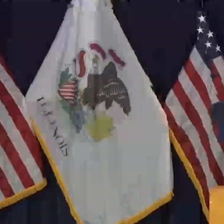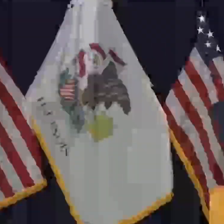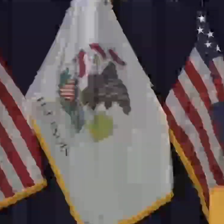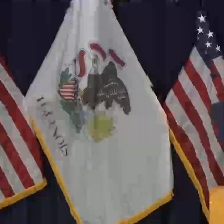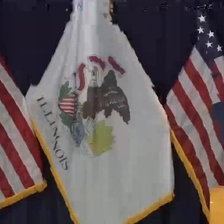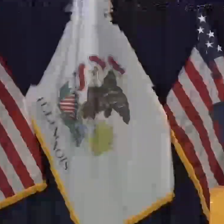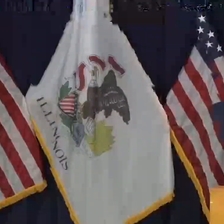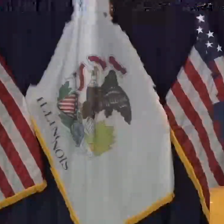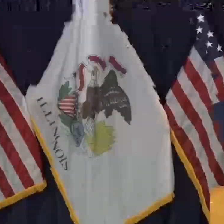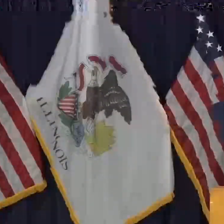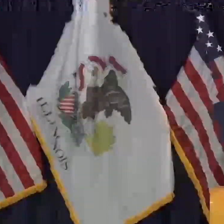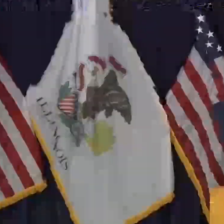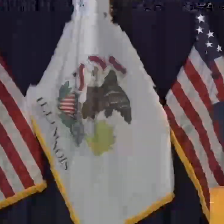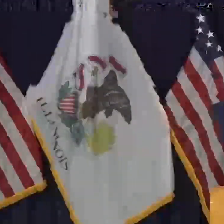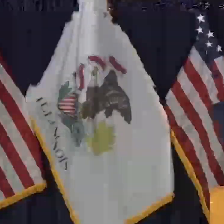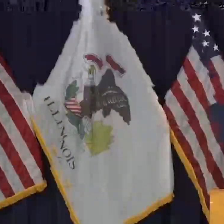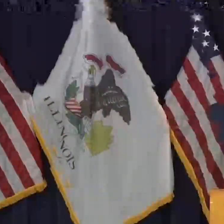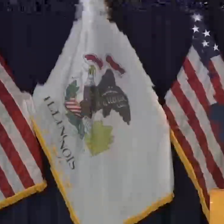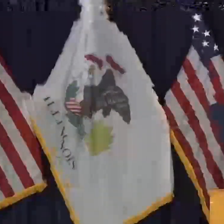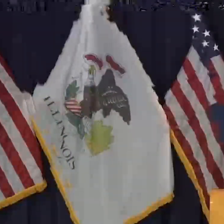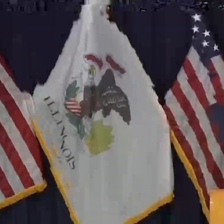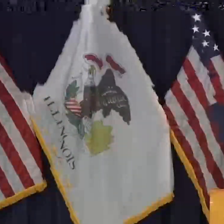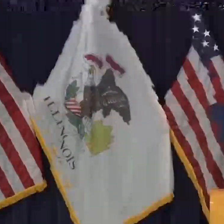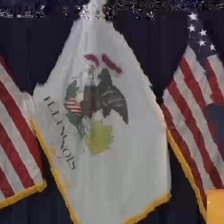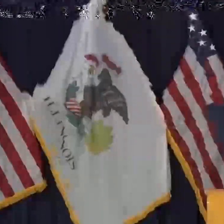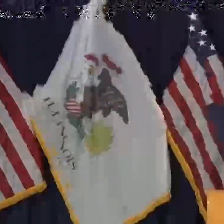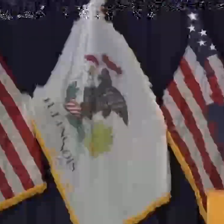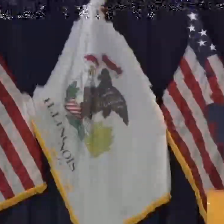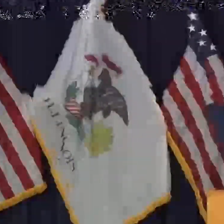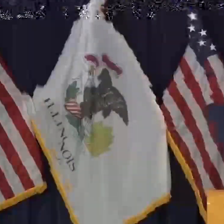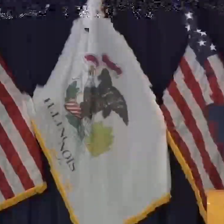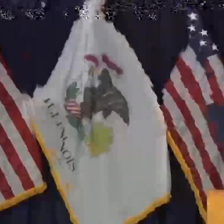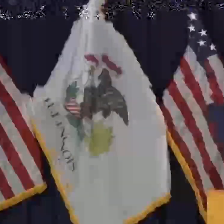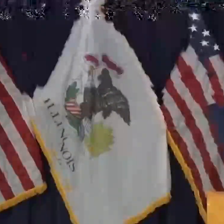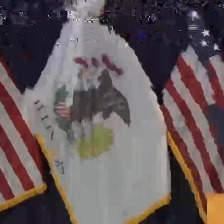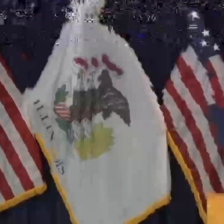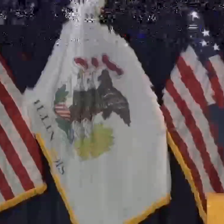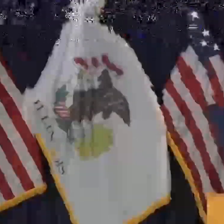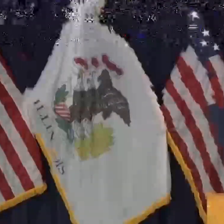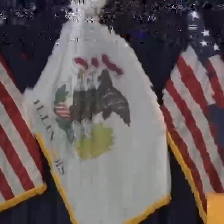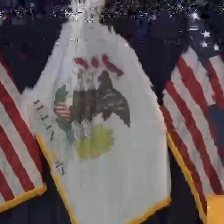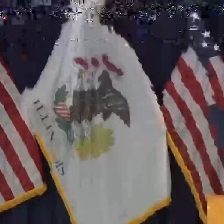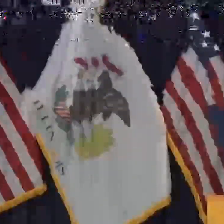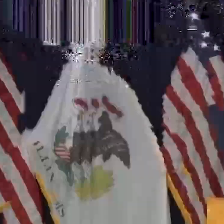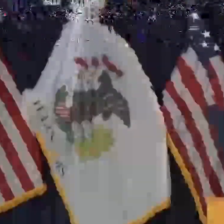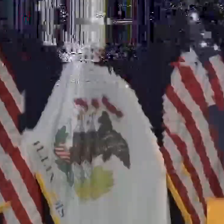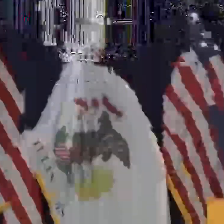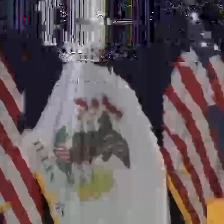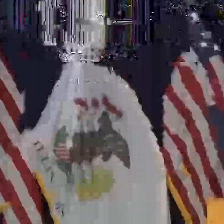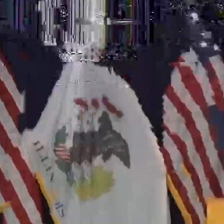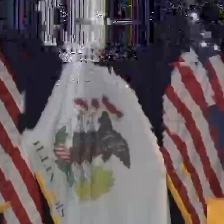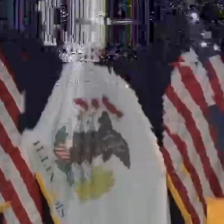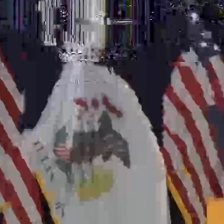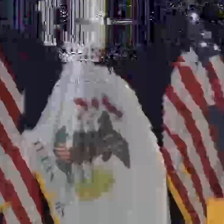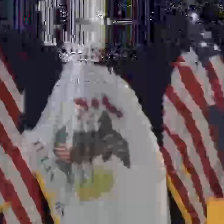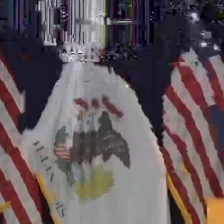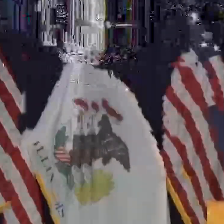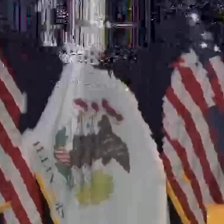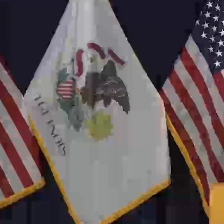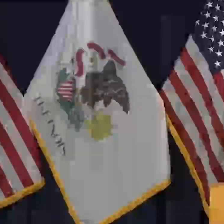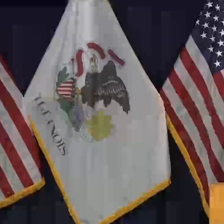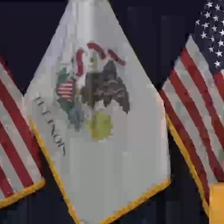manera segura, nosotros tenemos un plan de brindar asistencia de uno a uno para asegurarnos que